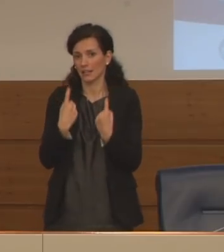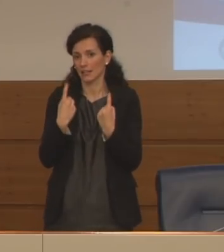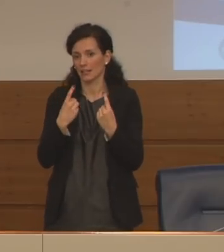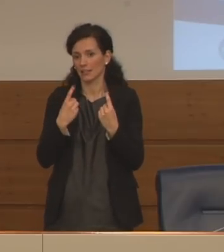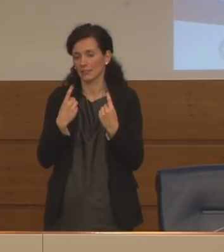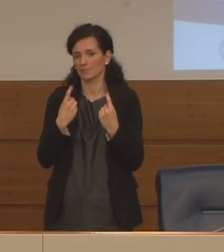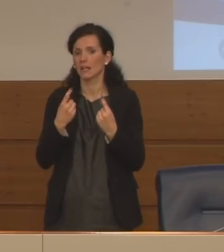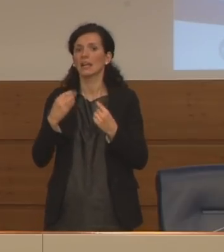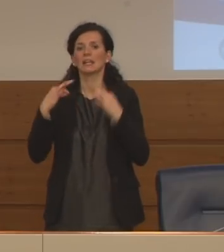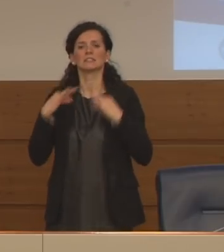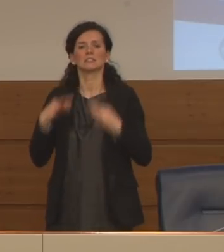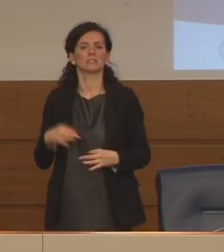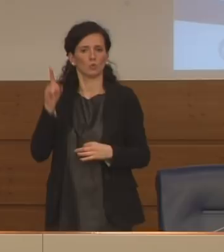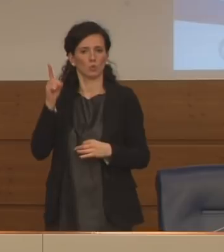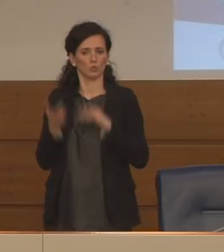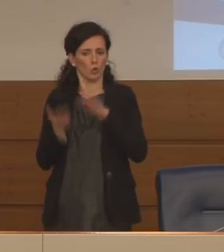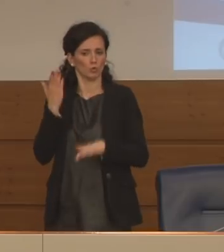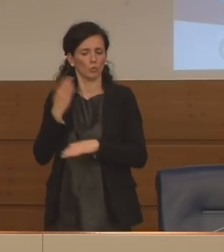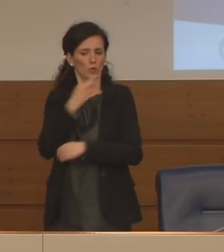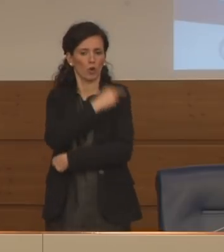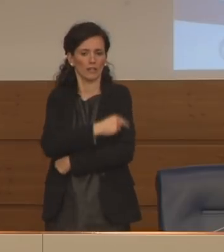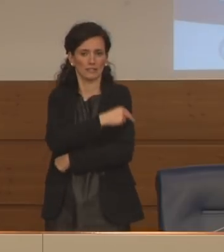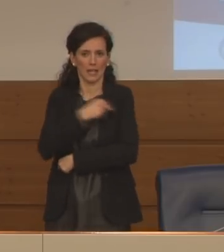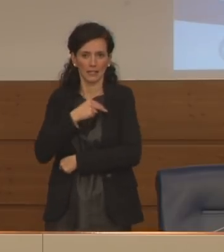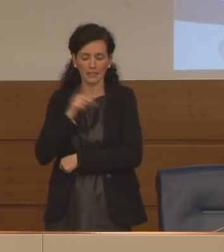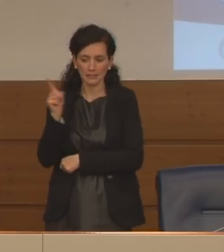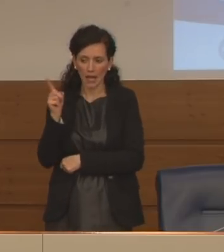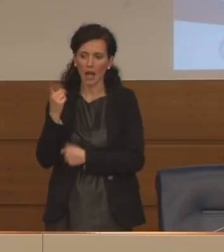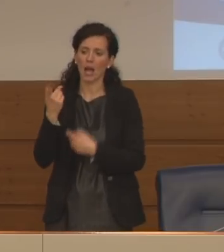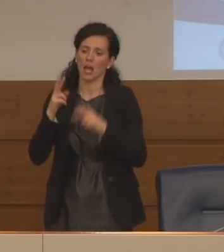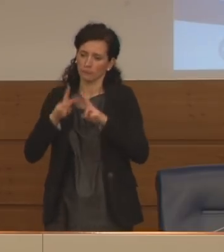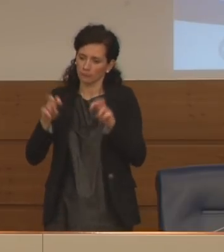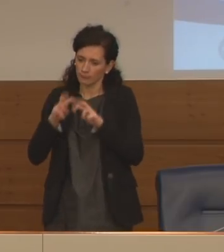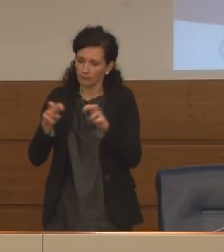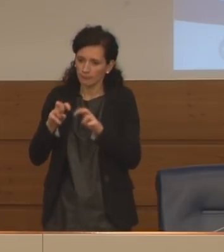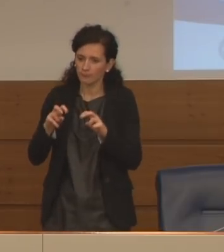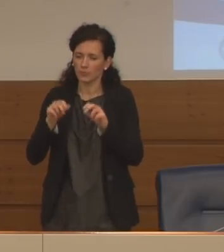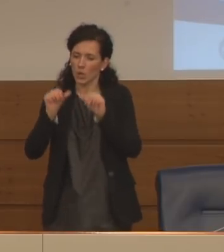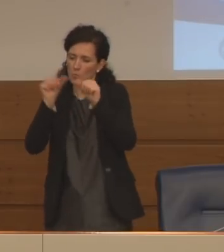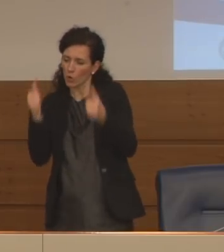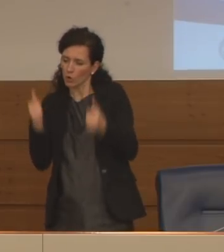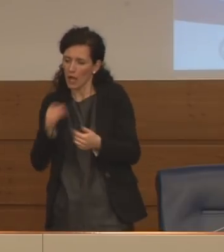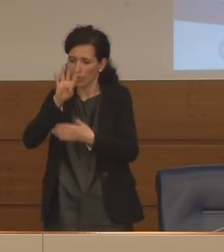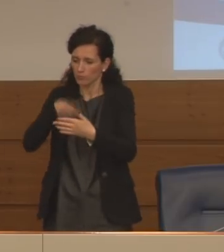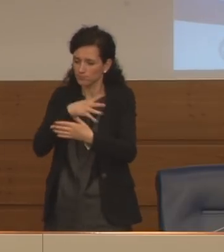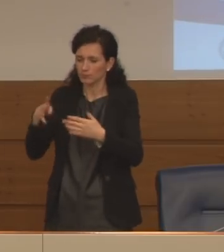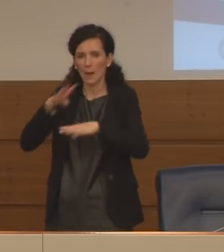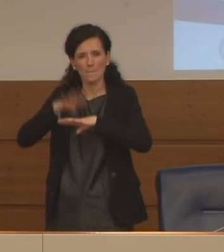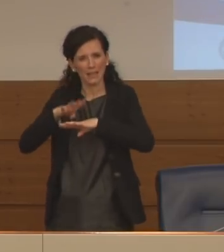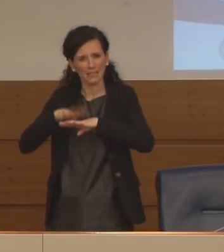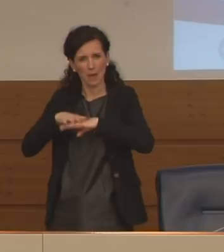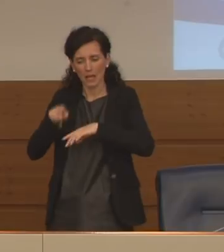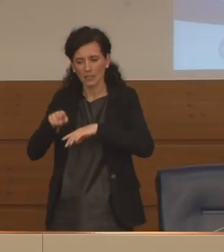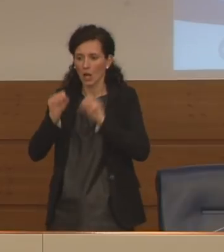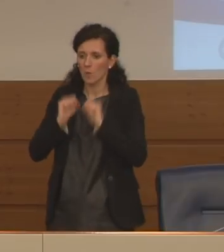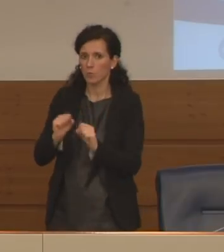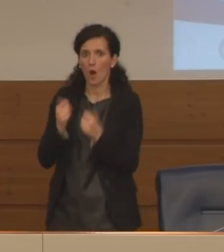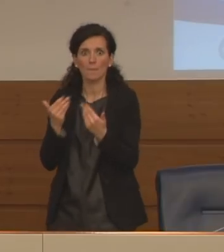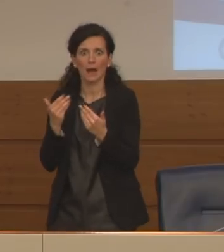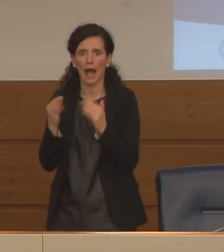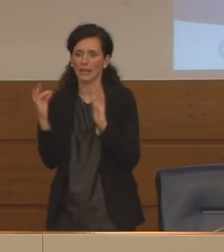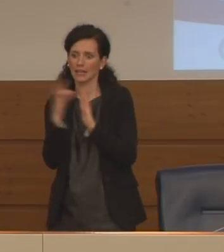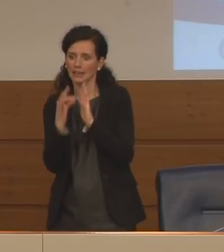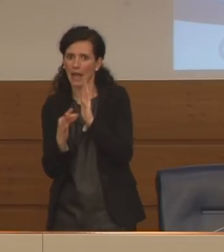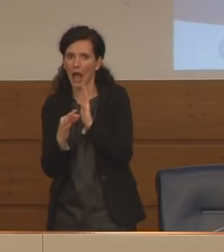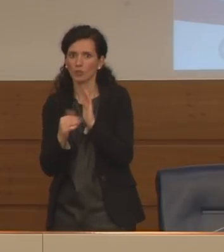conti l'istituto sta facendo il sito su personalità sta cercando di vedere attraverso modelli matematici se si riesce anticipare qualche dato ma